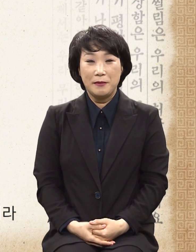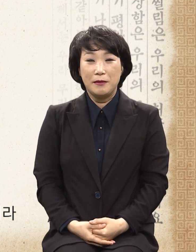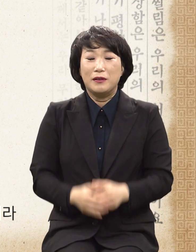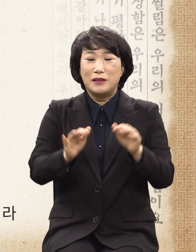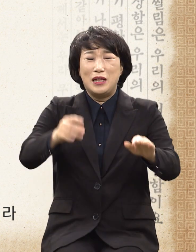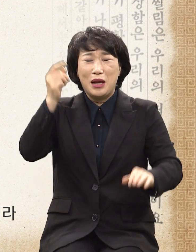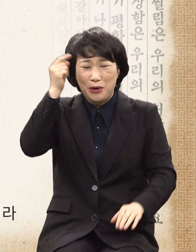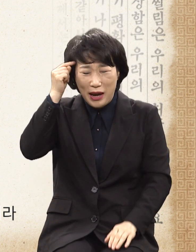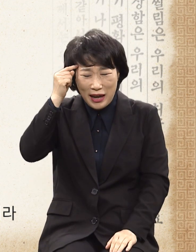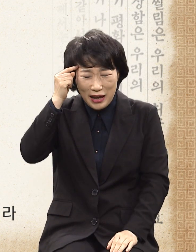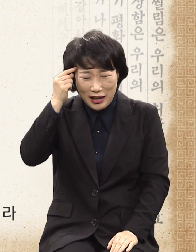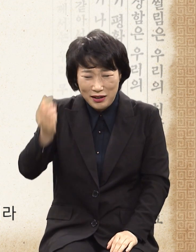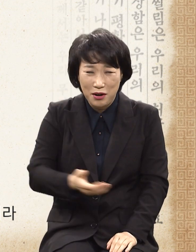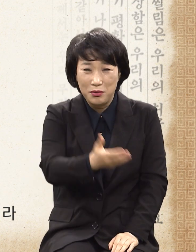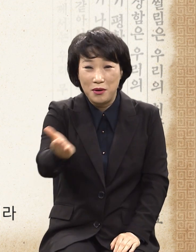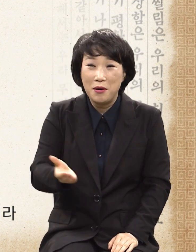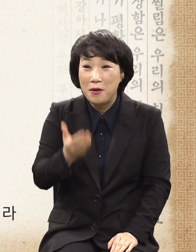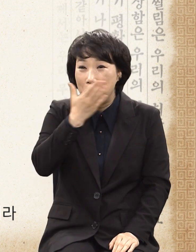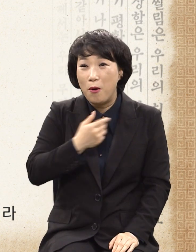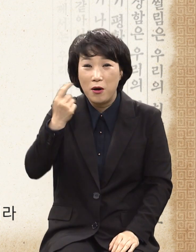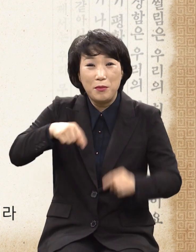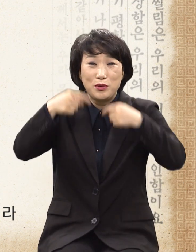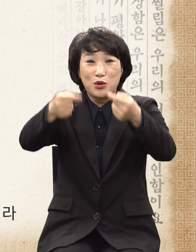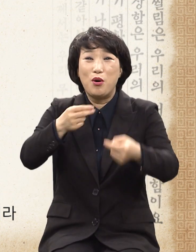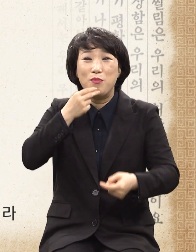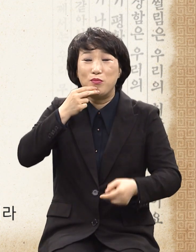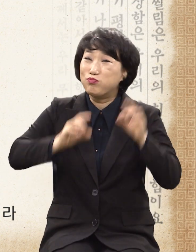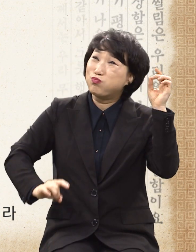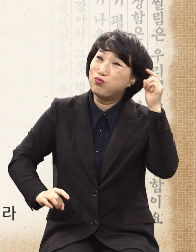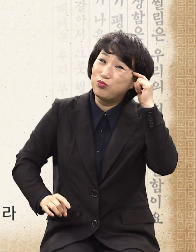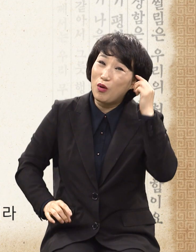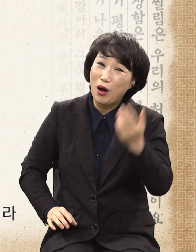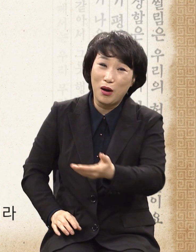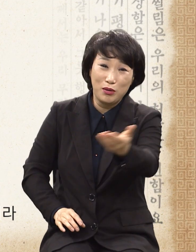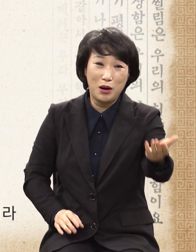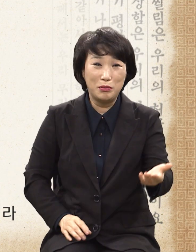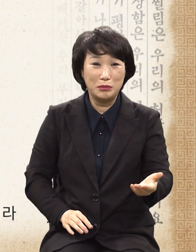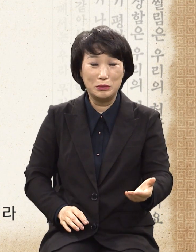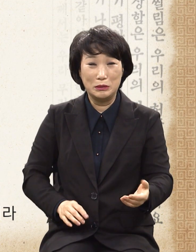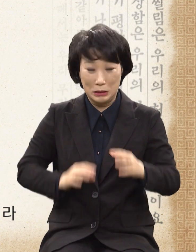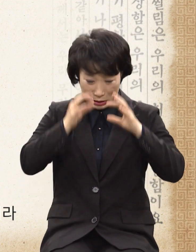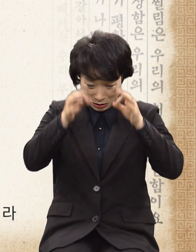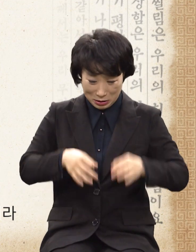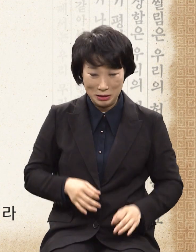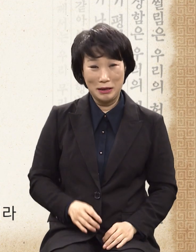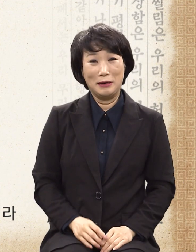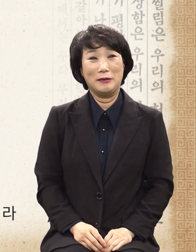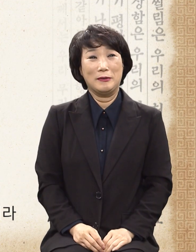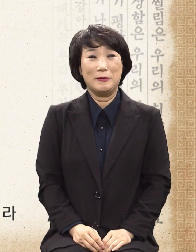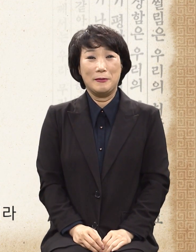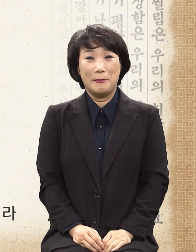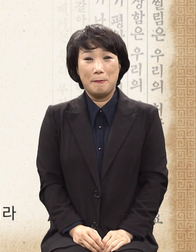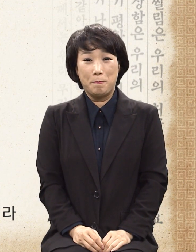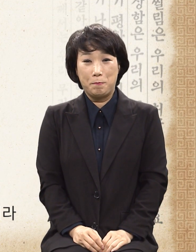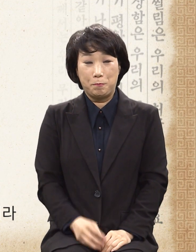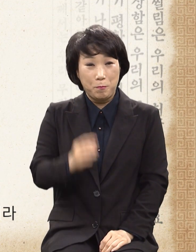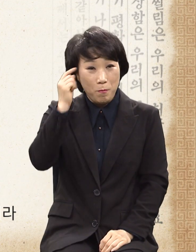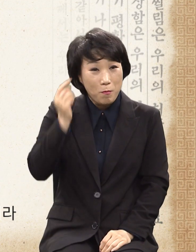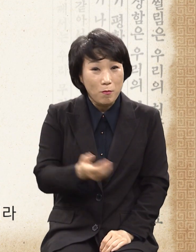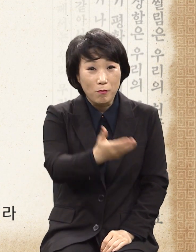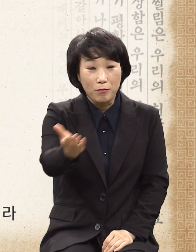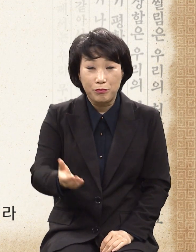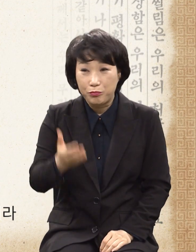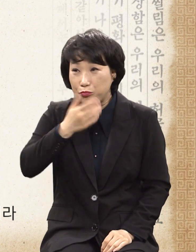근데 어째서 복음의 참여자가 아니잖아. 생각 한번 해보세요. 왜